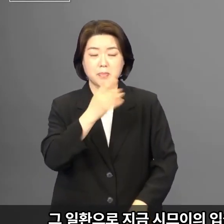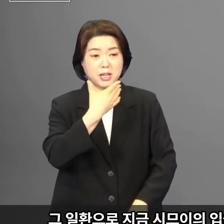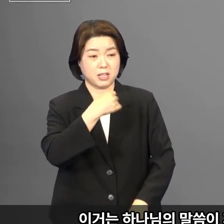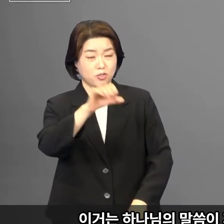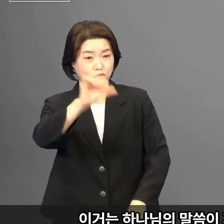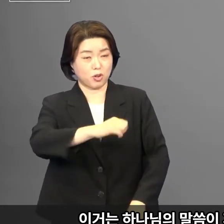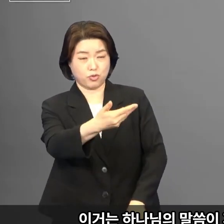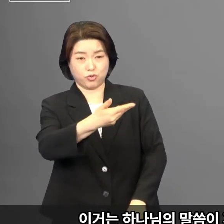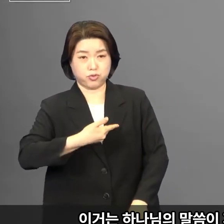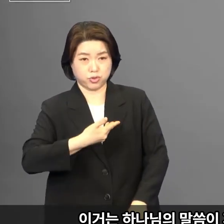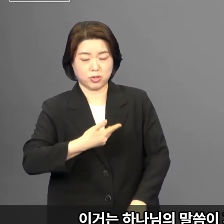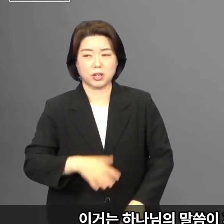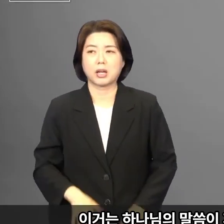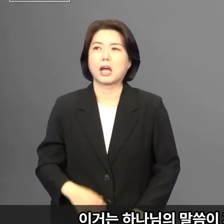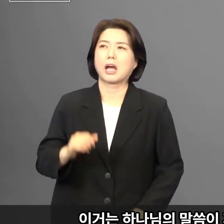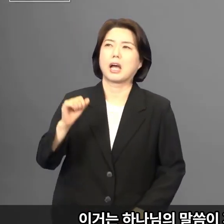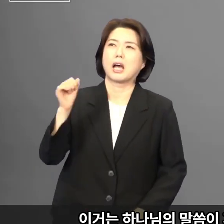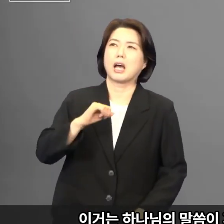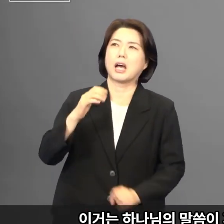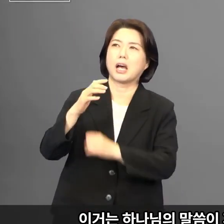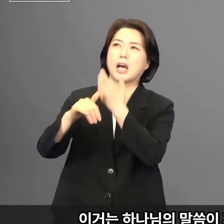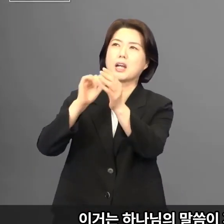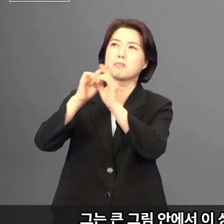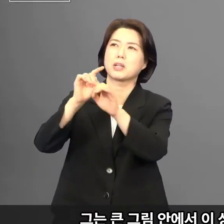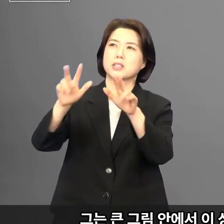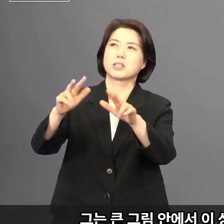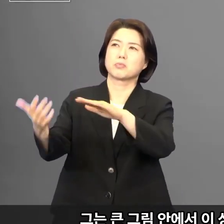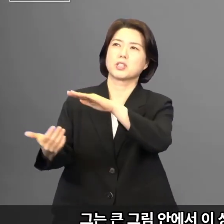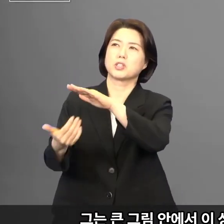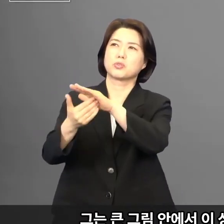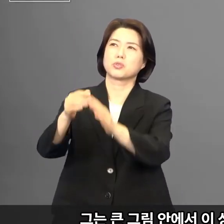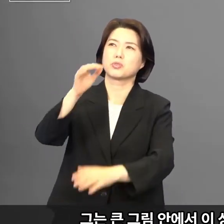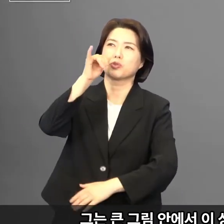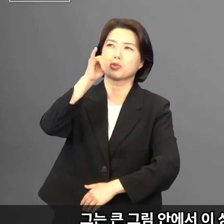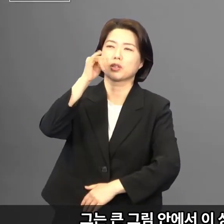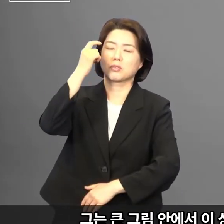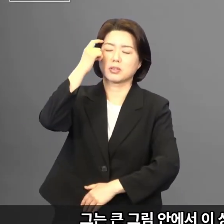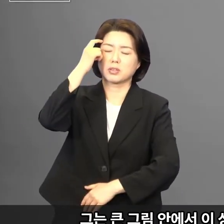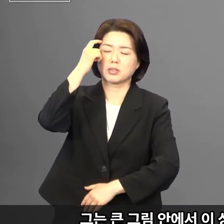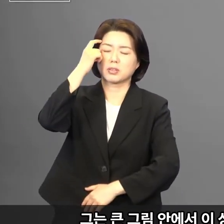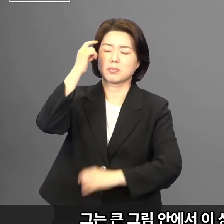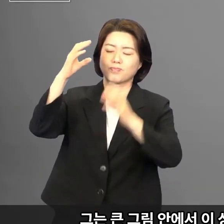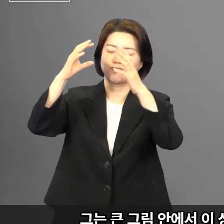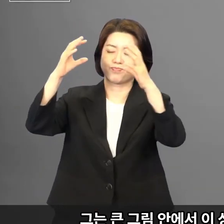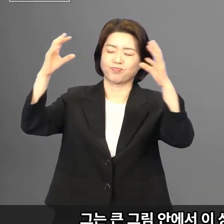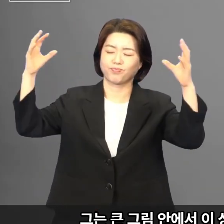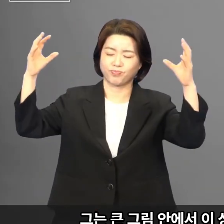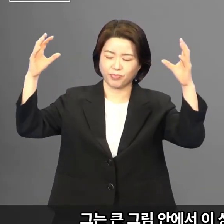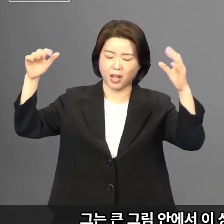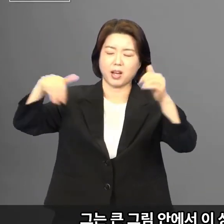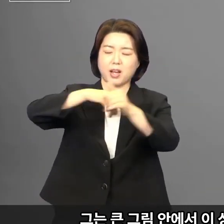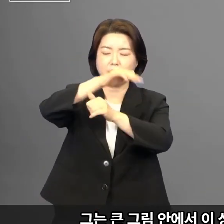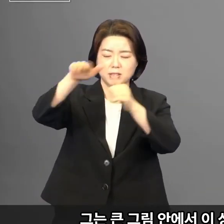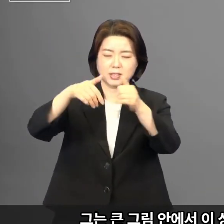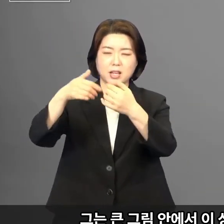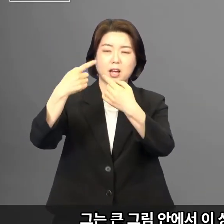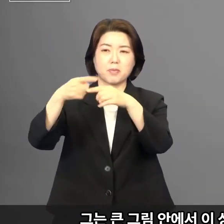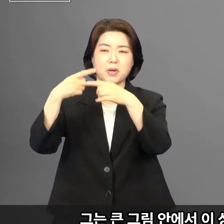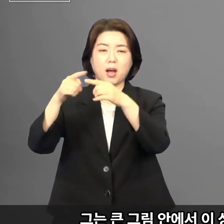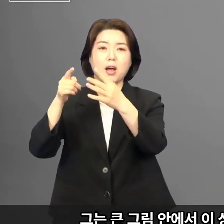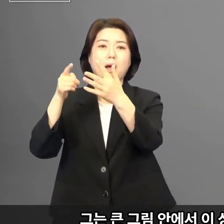것이니 이거는 하나님의 말씀이 지금 이루어지고 있는 것이라고 그는 큰 그림 안에서 이 상황을 해석할